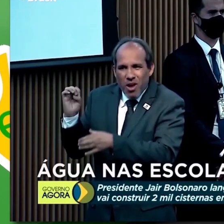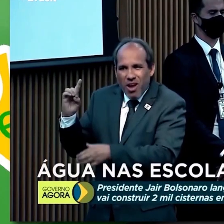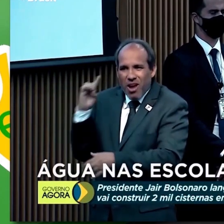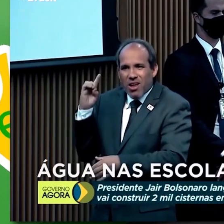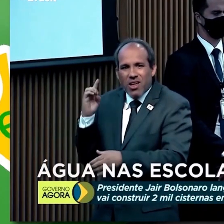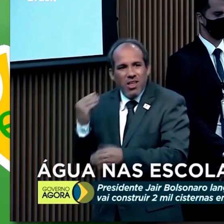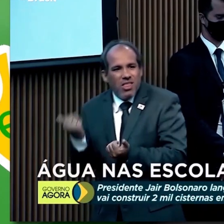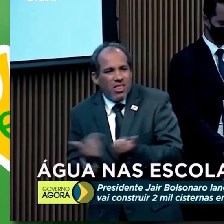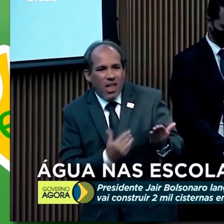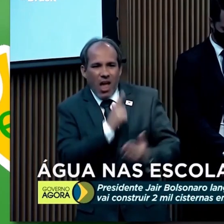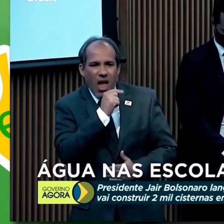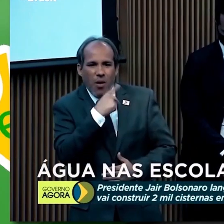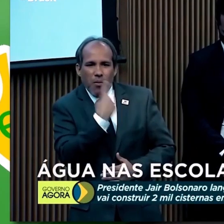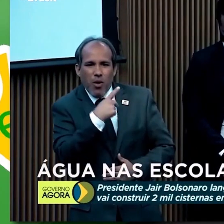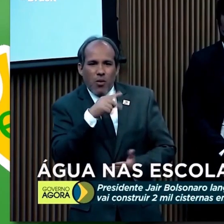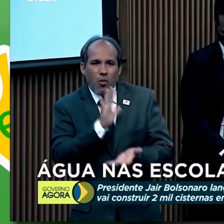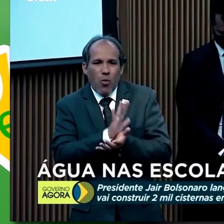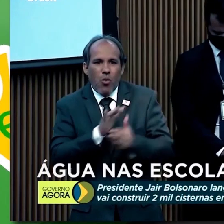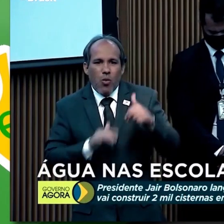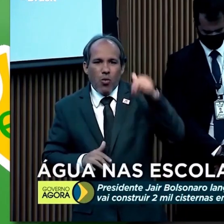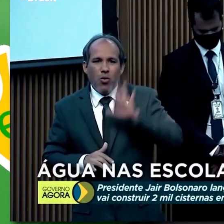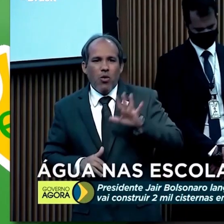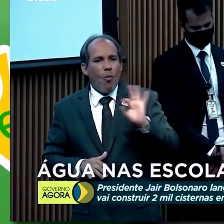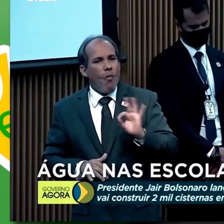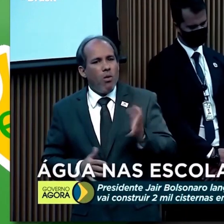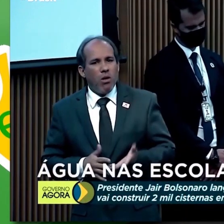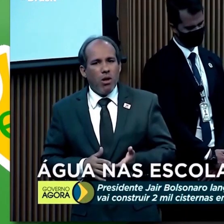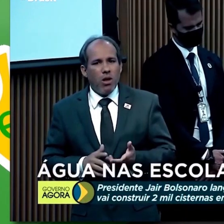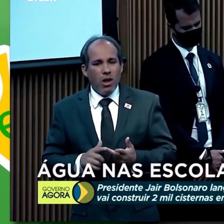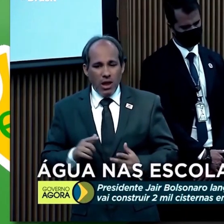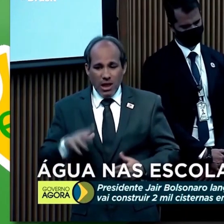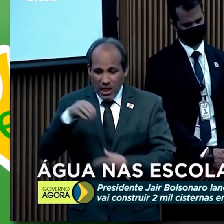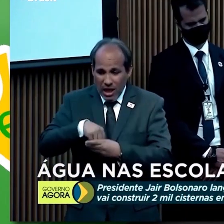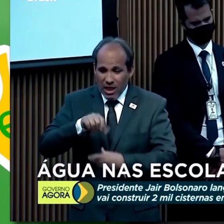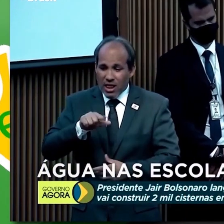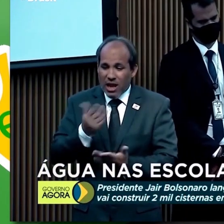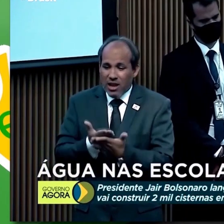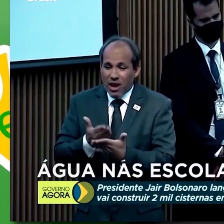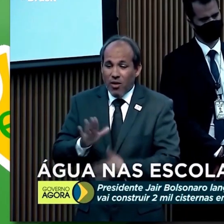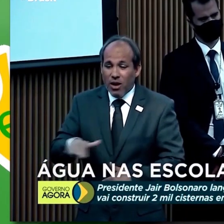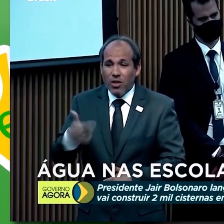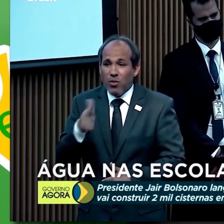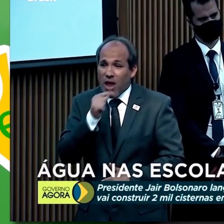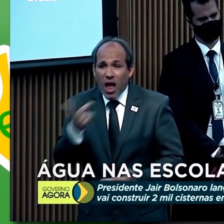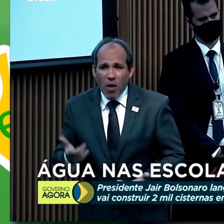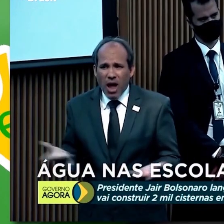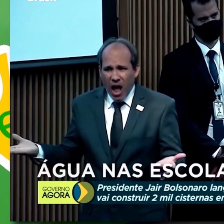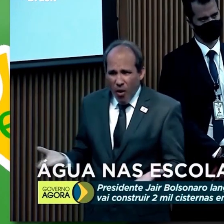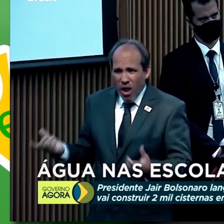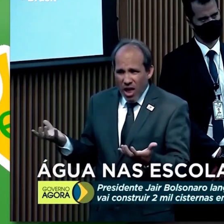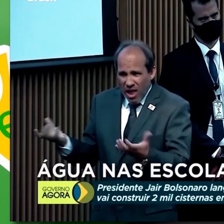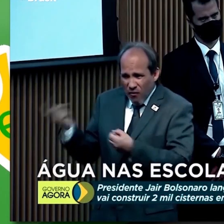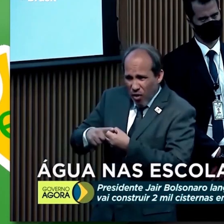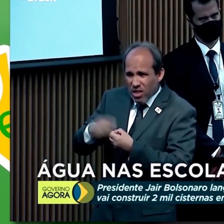crianças em sala de aula e já volto agora e voltar o poder de repente o publicamente